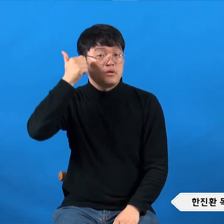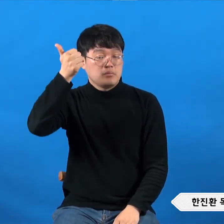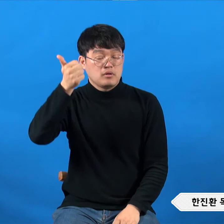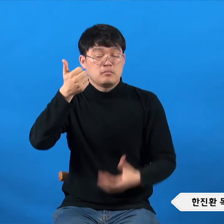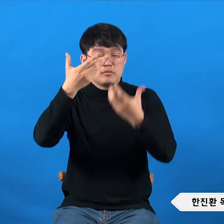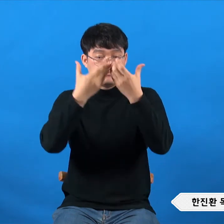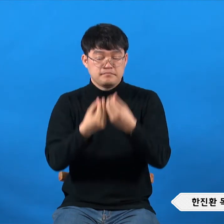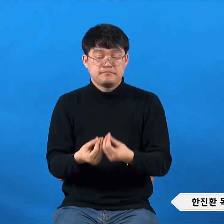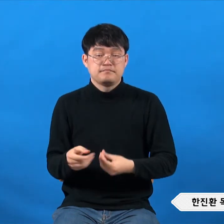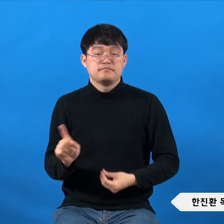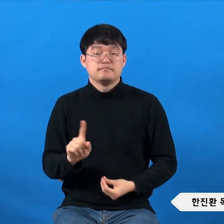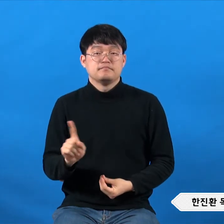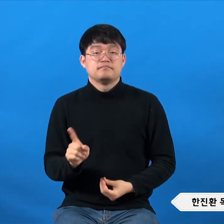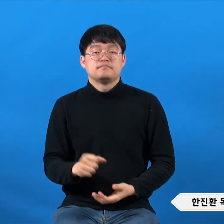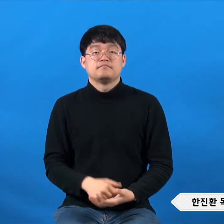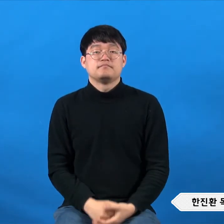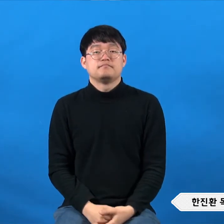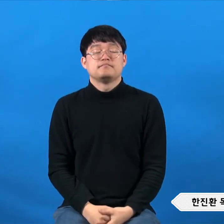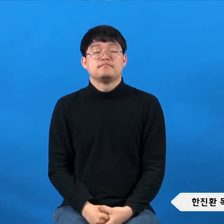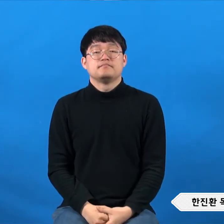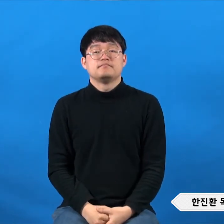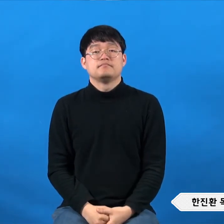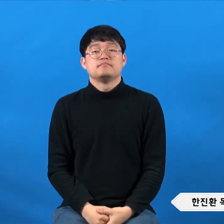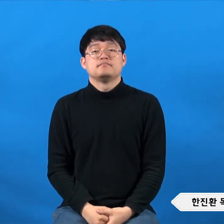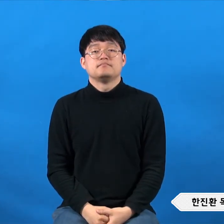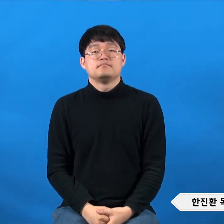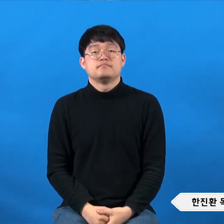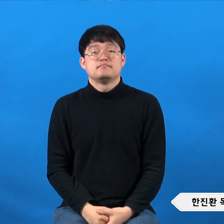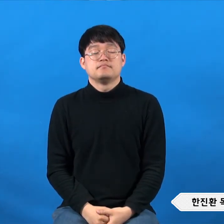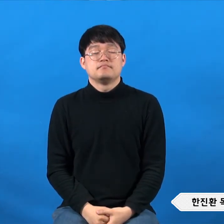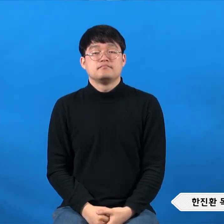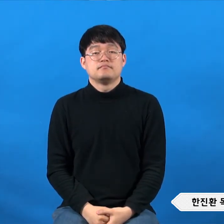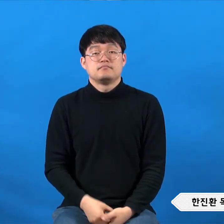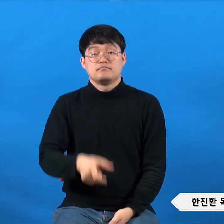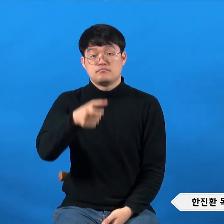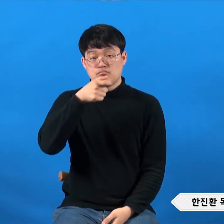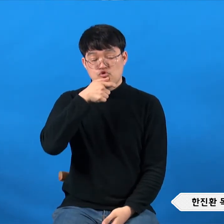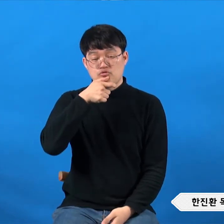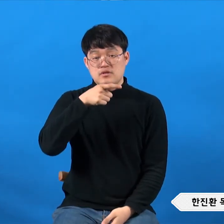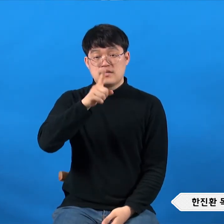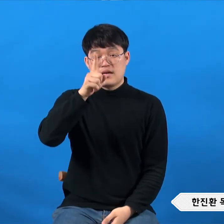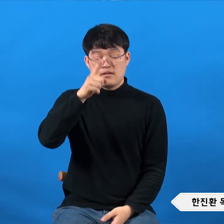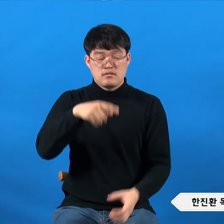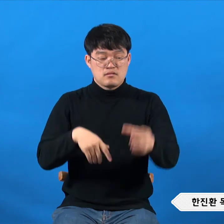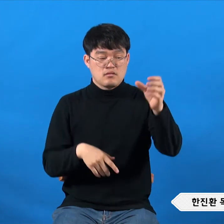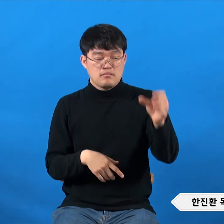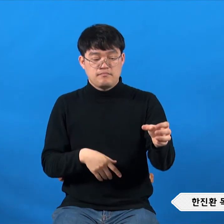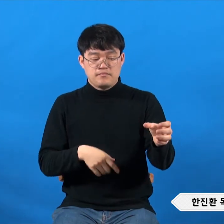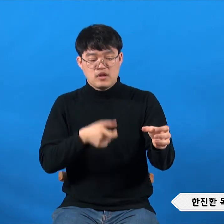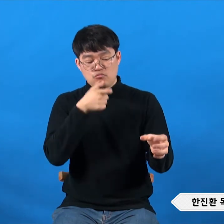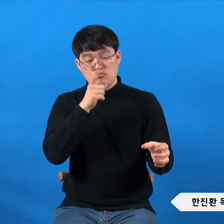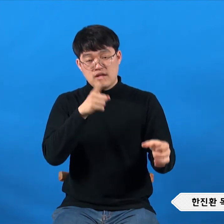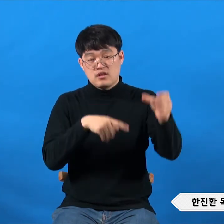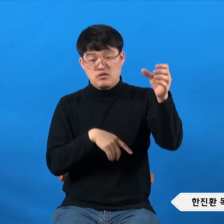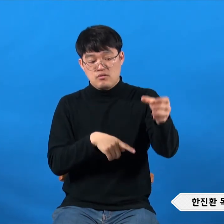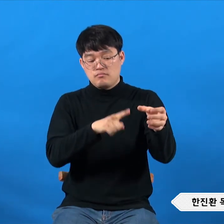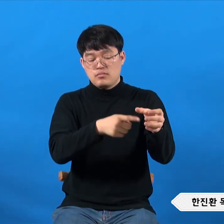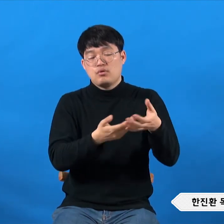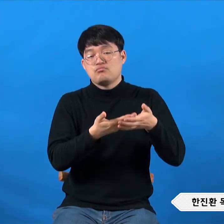어떤 목사님이 이런 예를 들었는데 아주 좋은 예라고 생각합니다. 물 한 컵 무게가 얼마나 될까요?